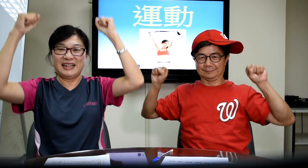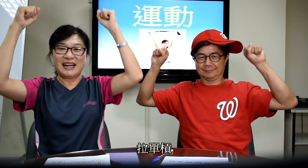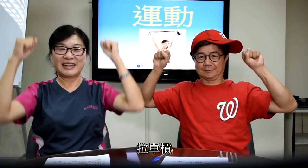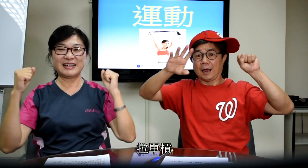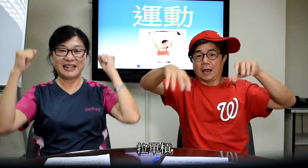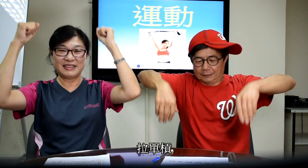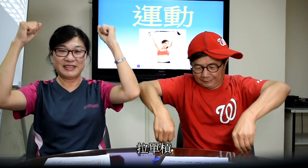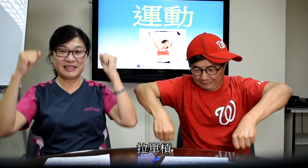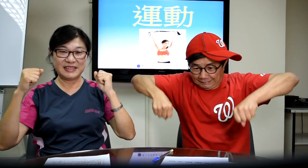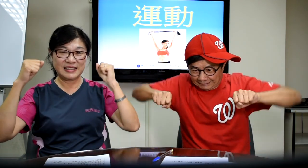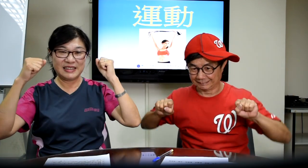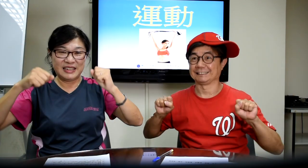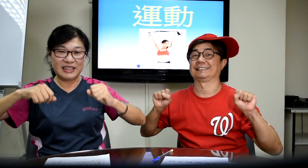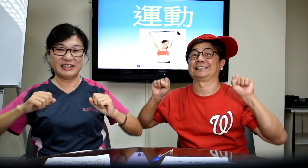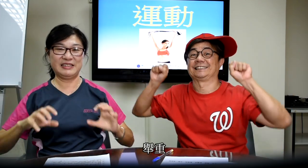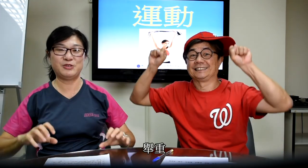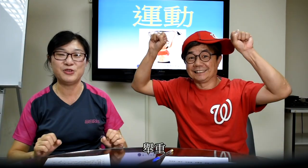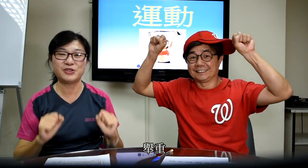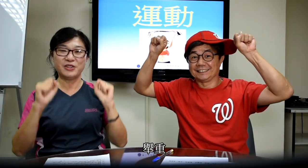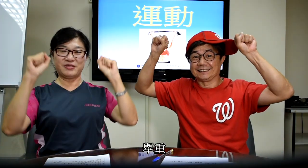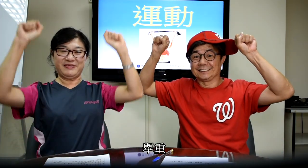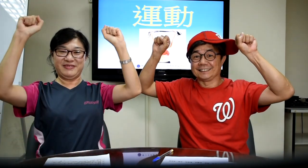拉单杠，举重，